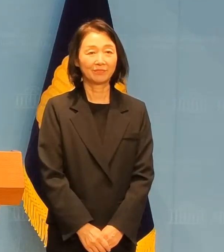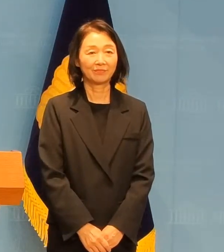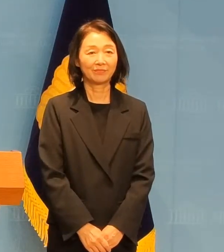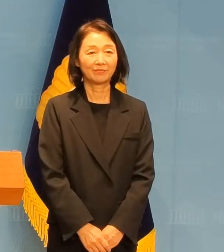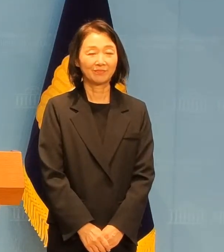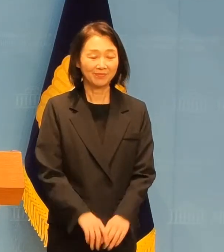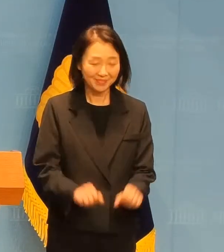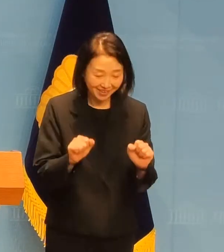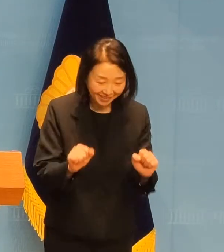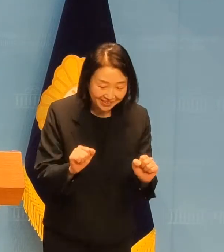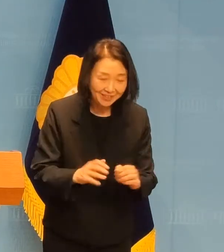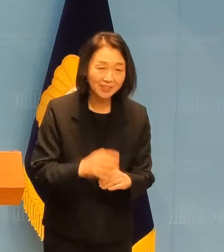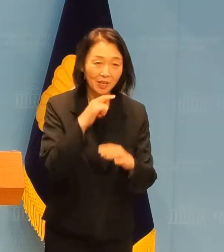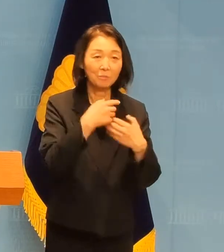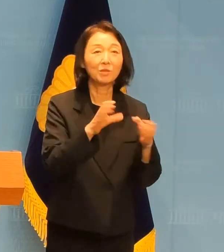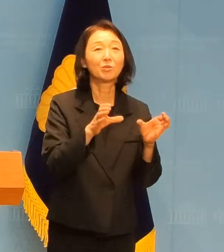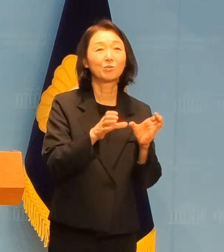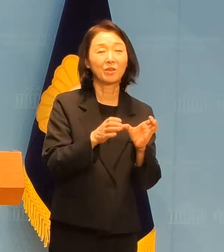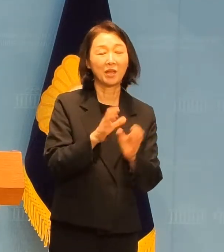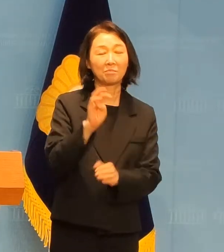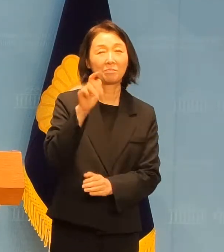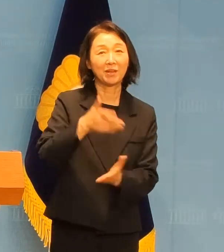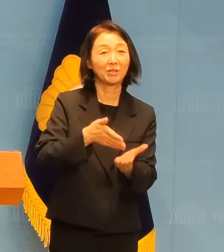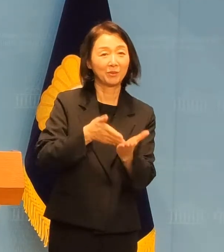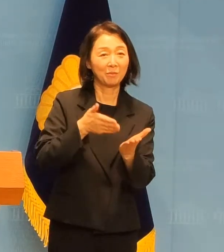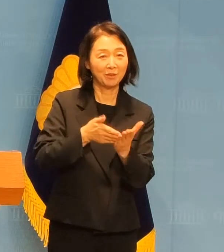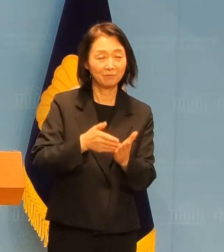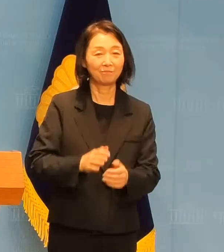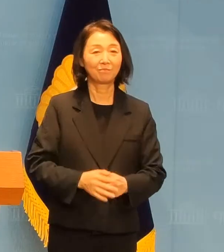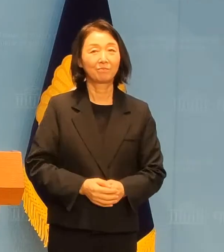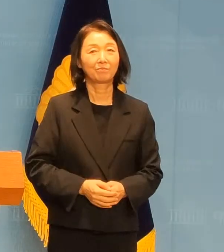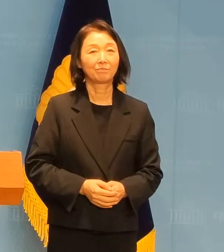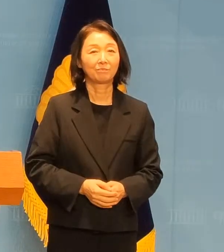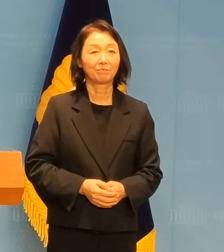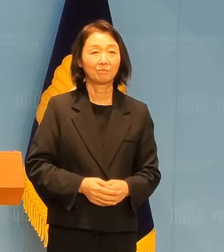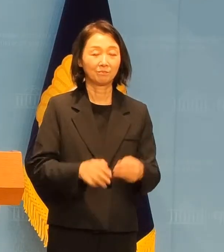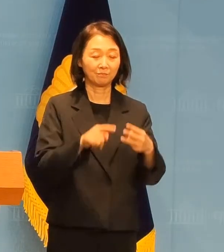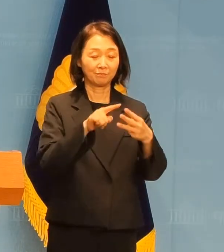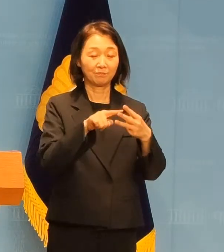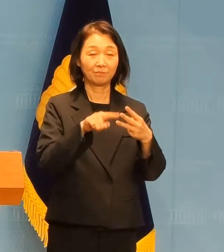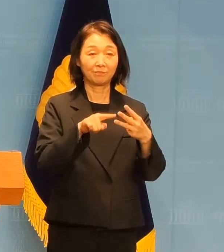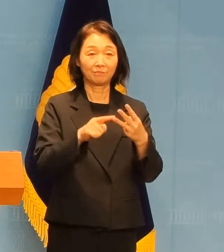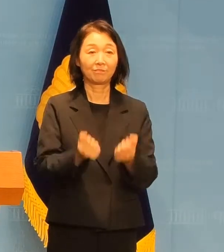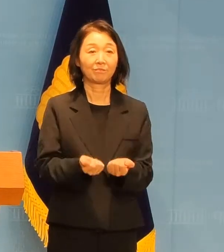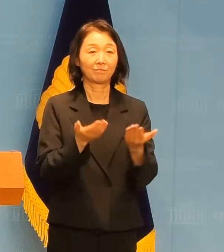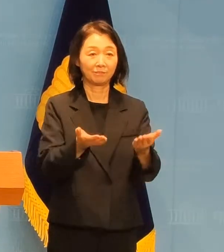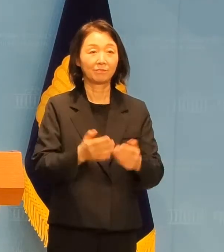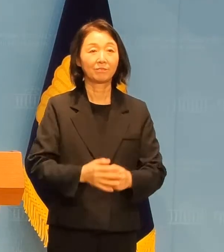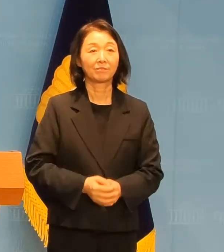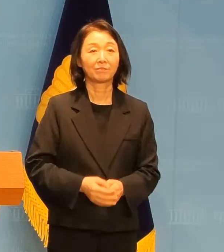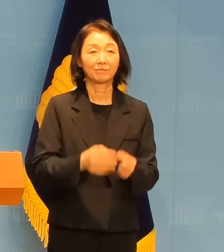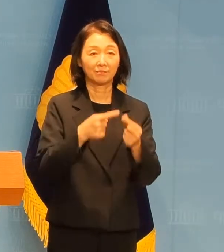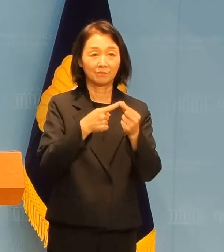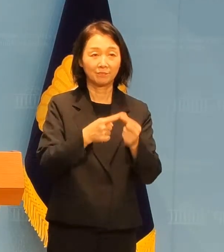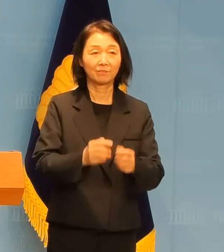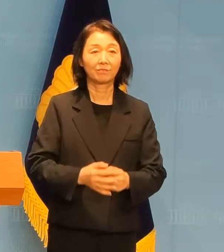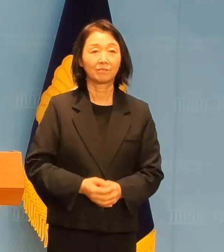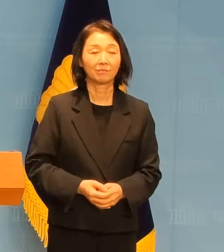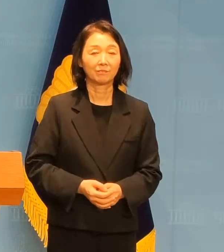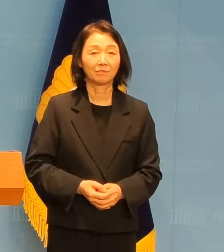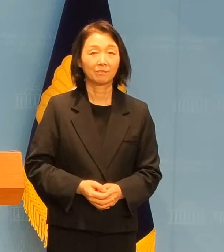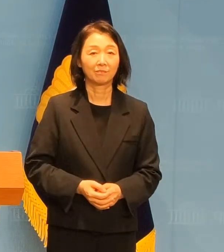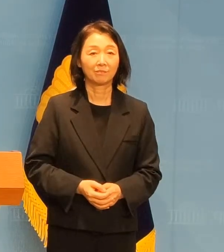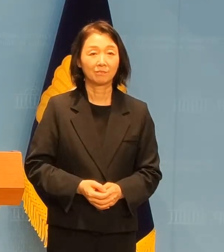네, 안녕하십니까. 더불어민주당 박경미 대변인입니다. 세 가지 주제로 논평 드리겠습니다. 첫 번째,